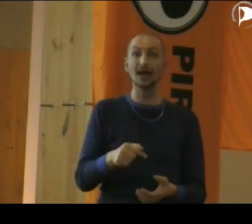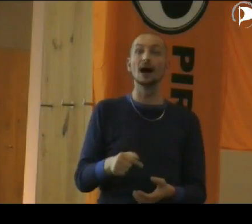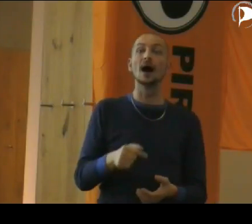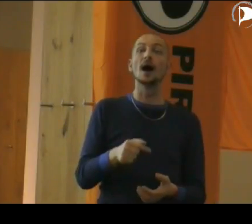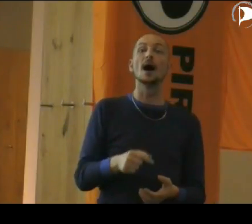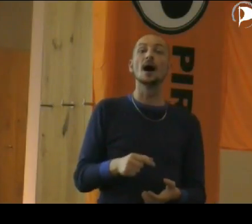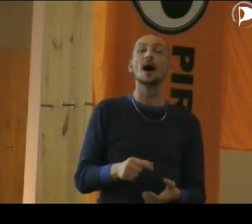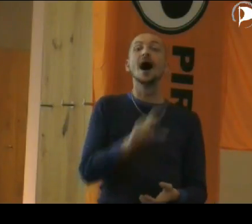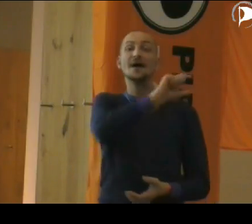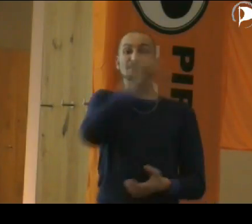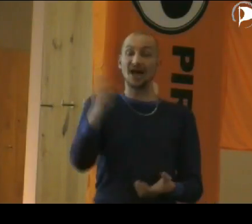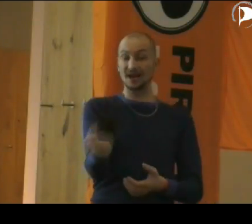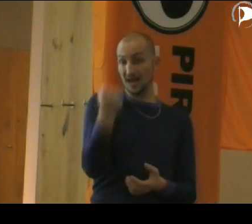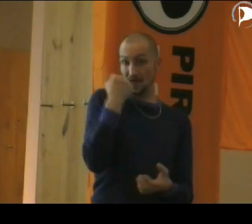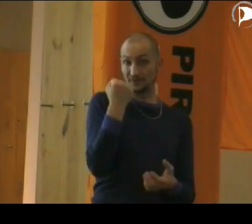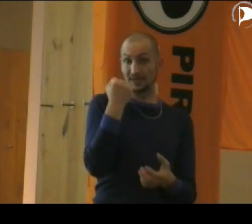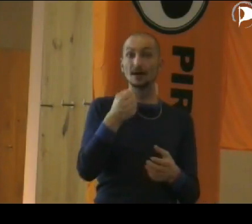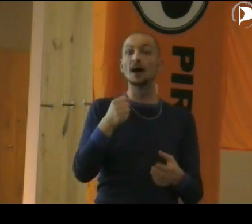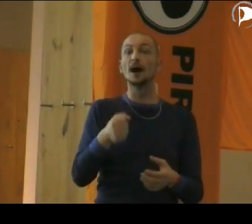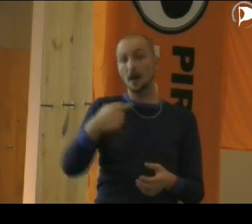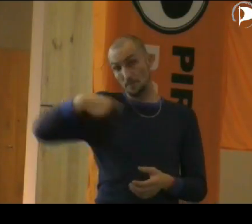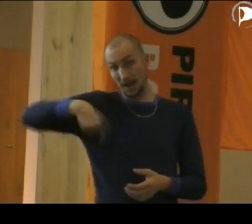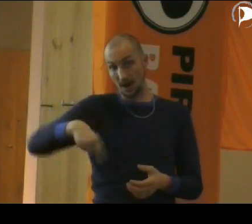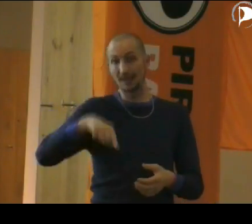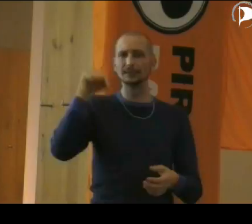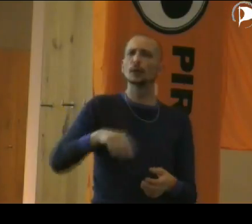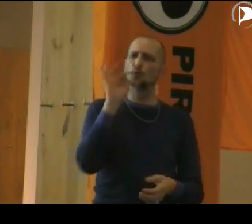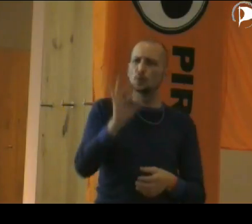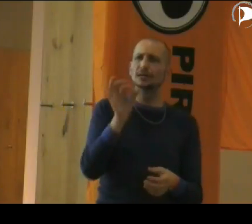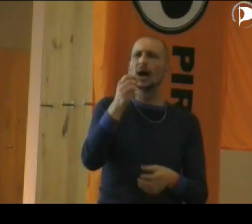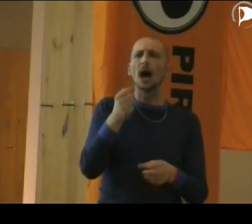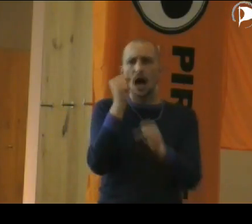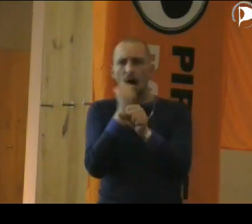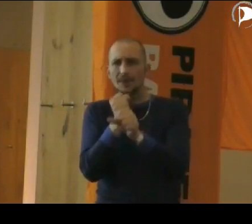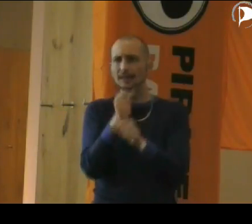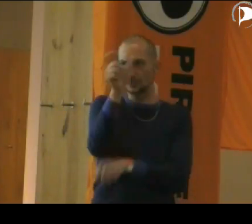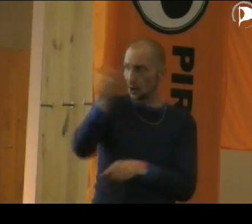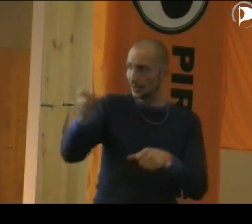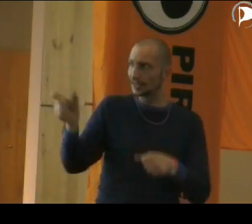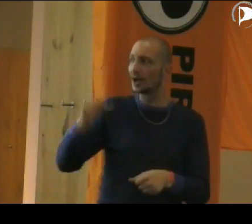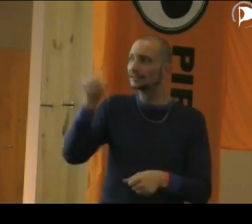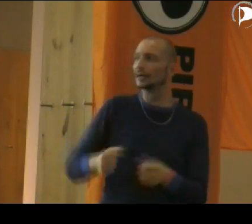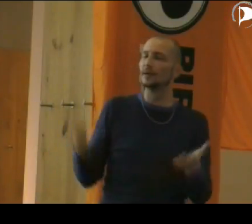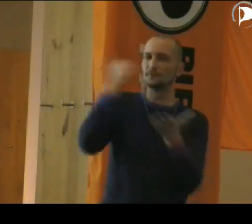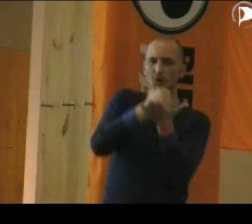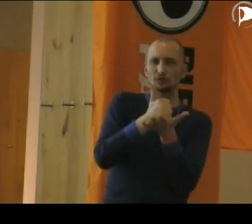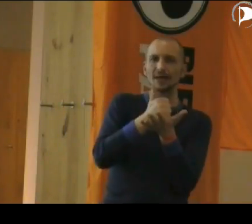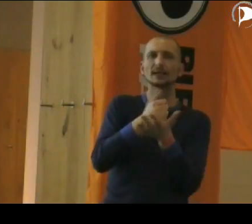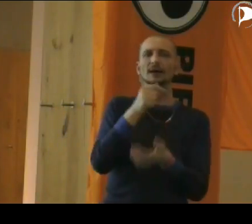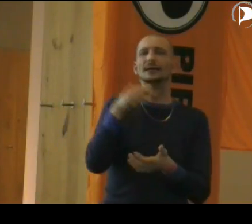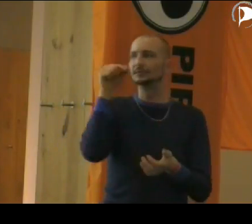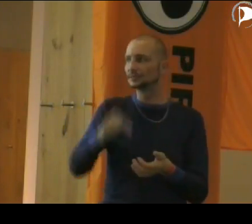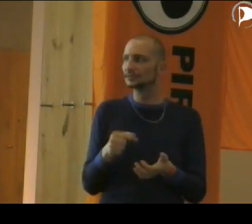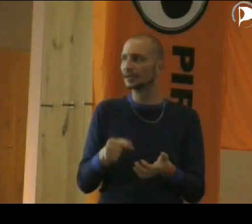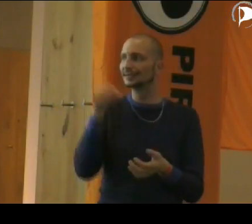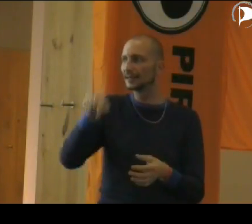erstmal wir haben zu wenig gutes personal braucht und vorstandsmitglieder und die mit einem stück